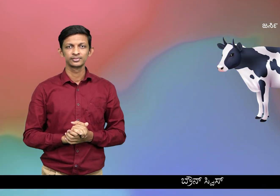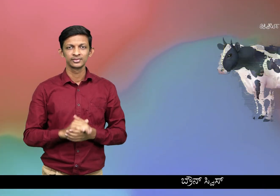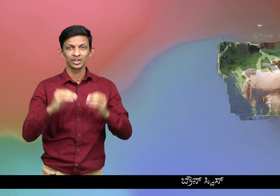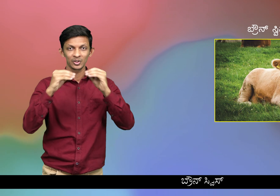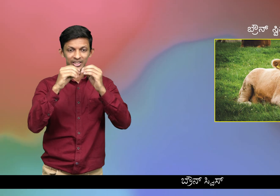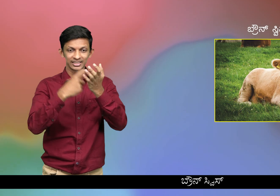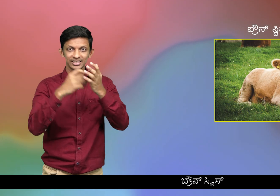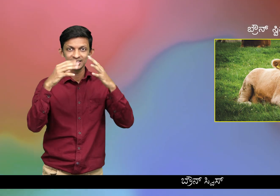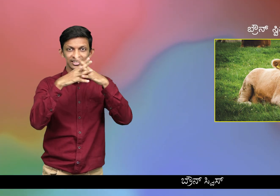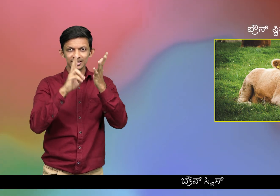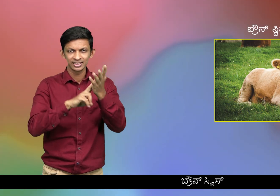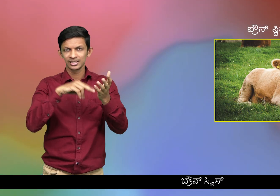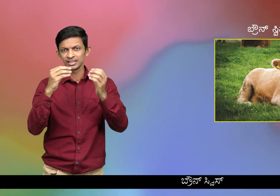ಬ್ರೌನ್ ಸ್ವಿಸ್,